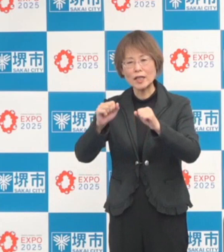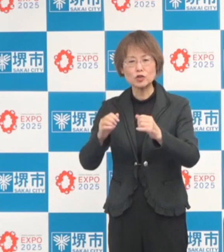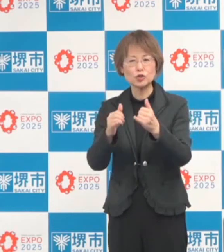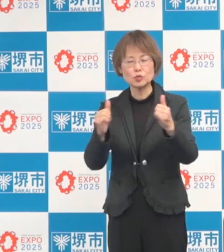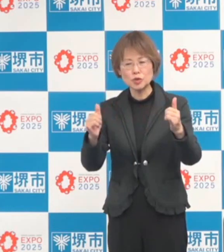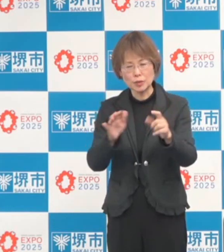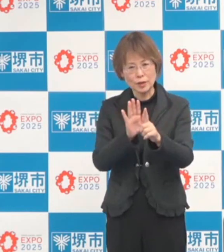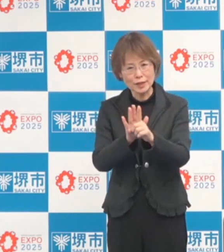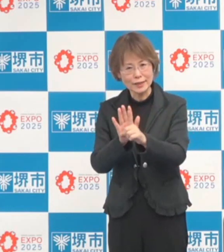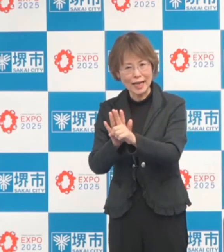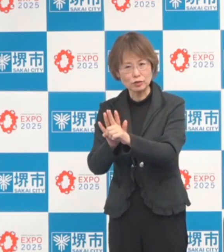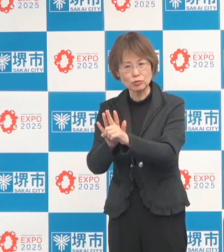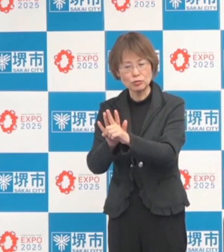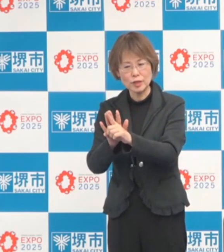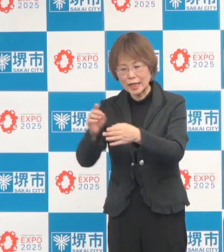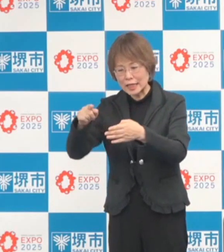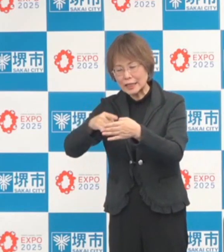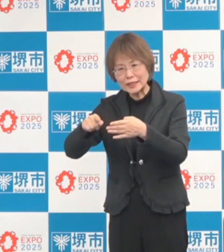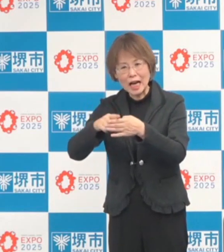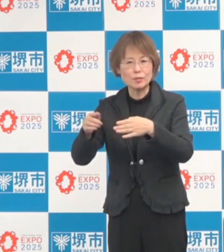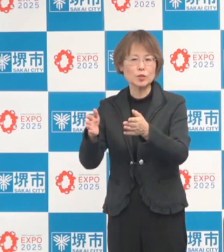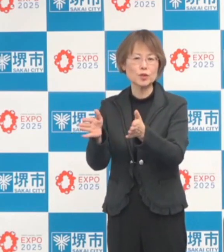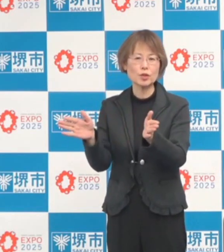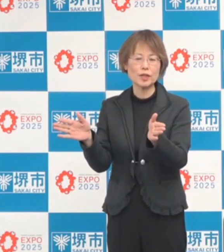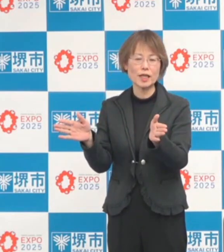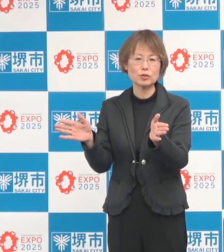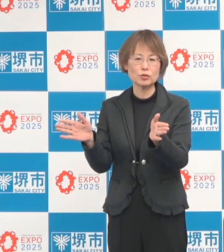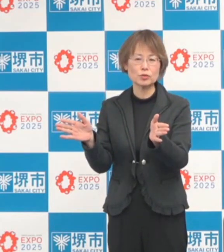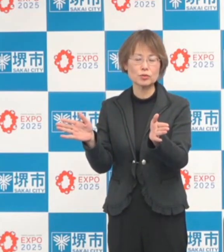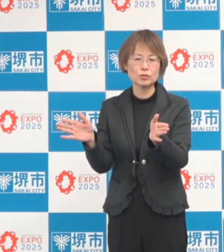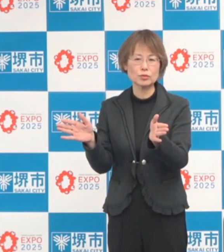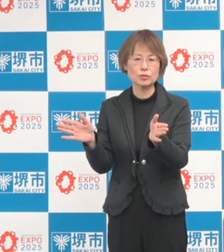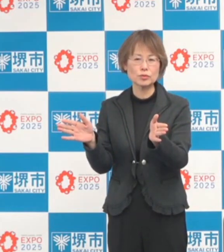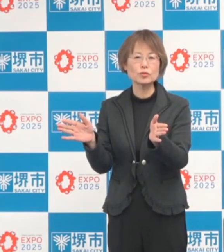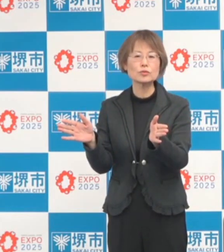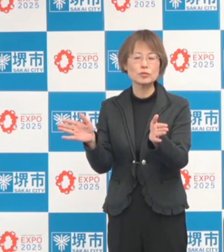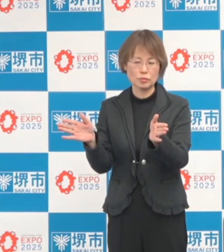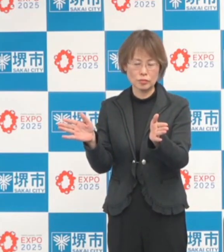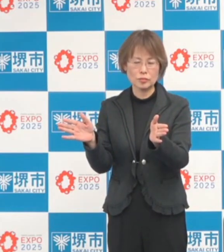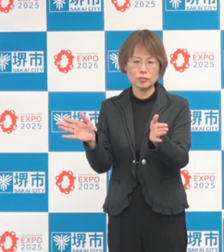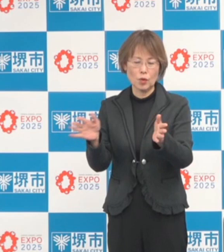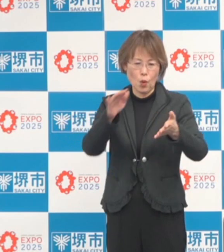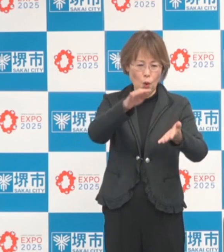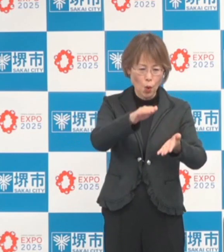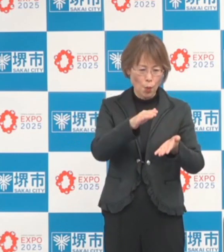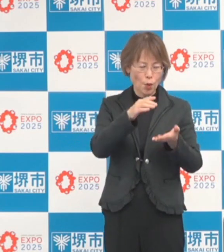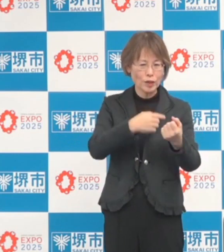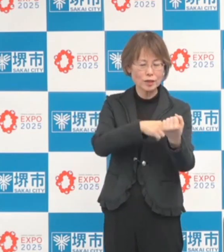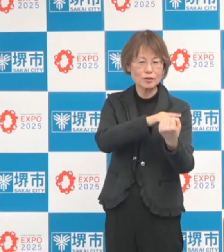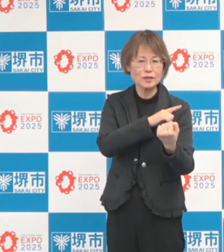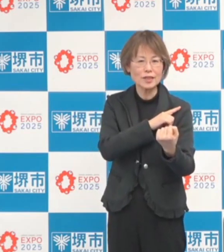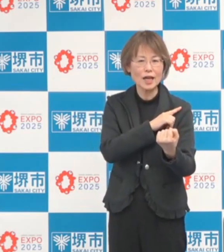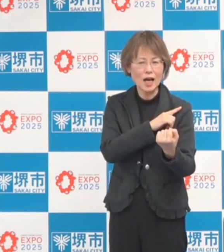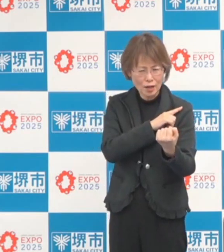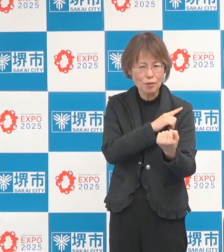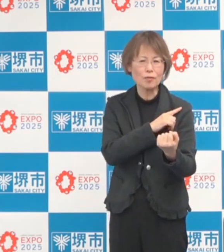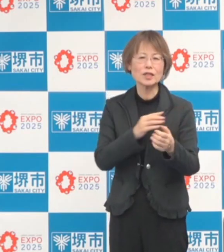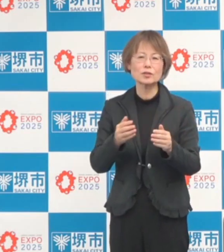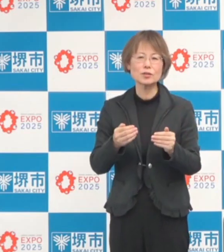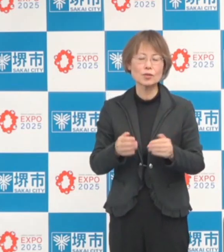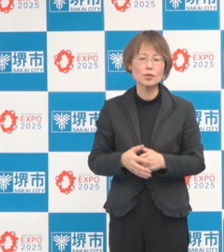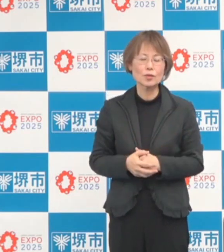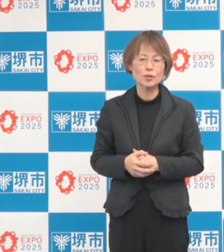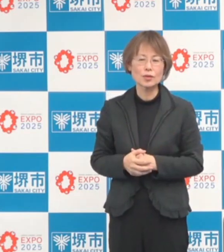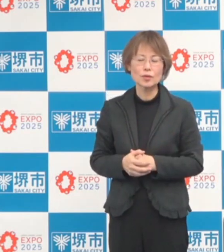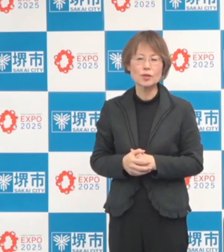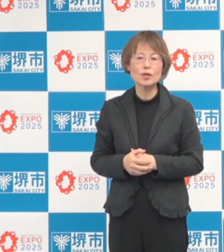に住民サービスを拡充するための稼ぐ力を高めることはできないと考えていますので、その意味でも